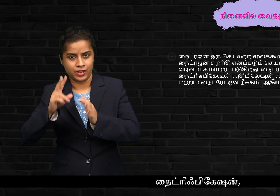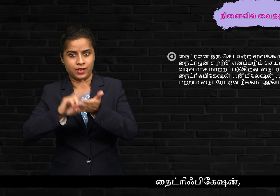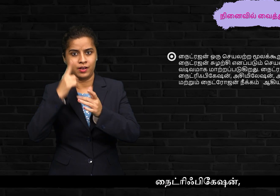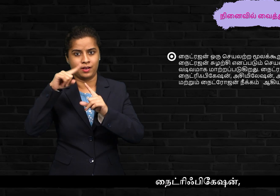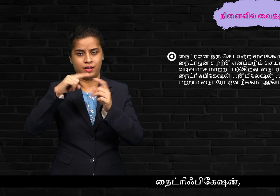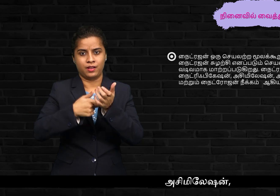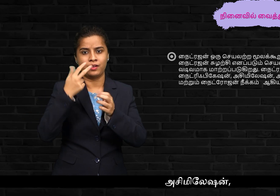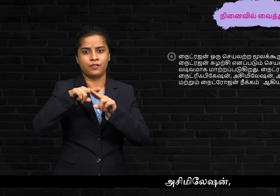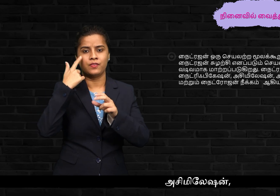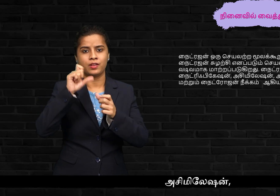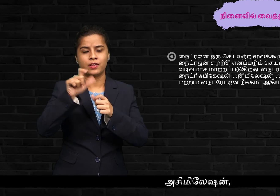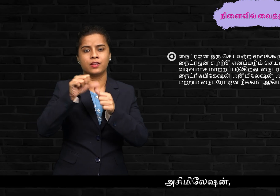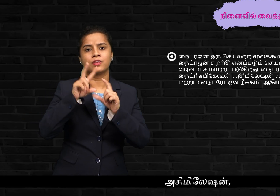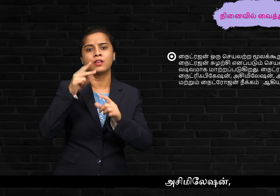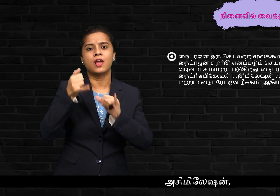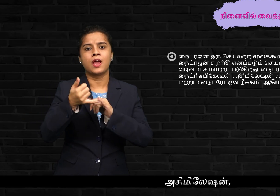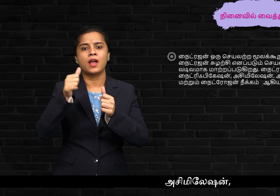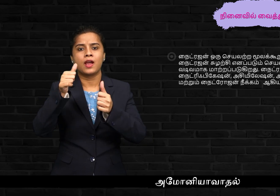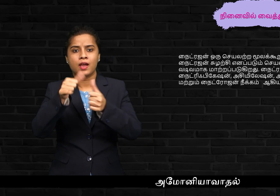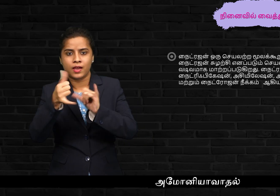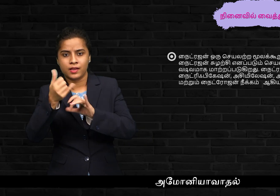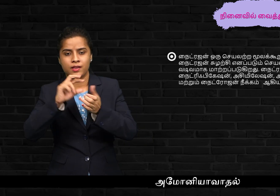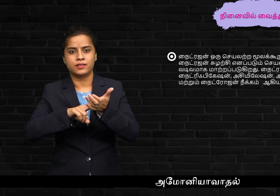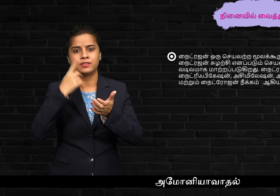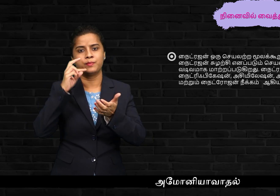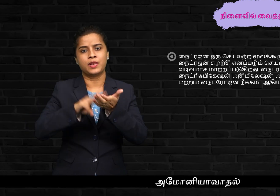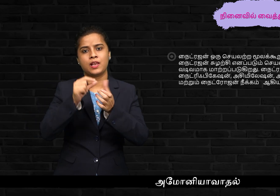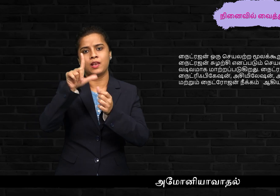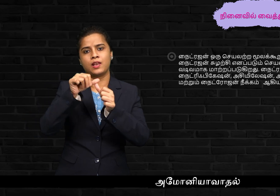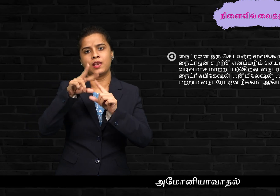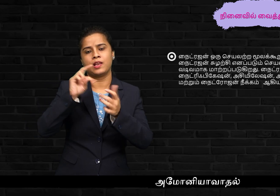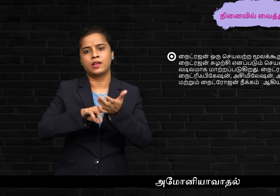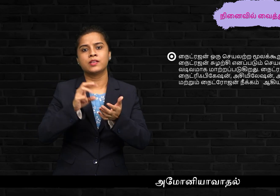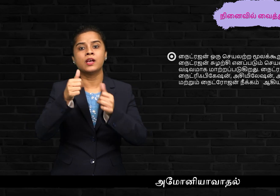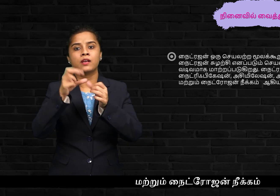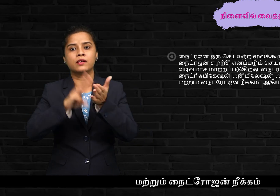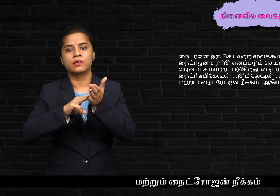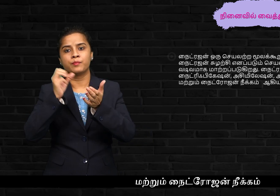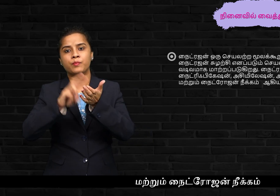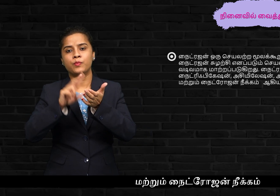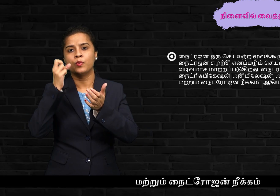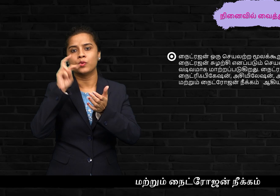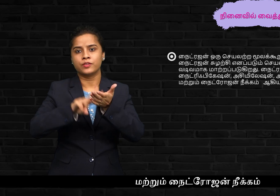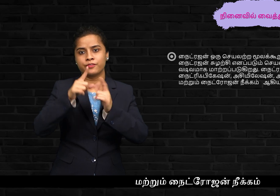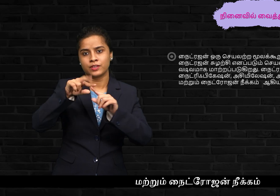நைட்ரோஃபிகேஷன், அசிமிலேஷன், அமோனியாவதால் மற்றும் நைட்ரஜன்